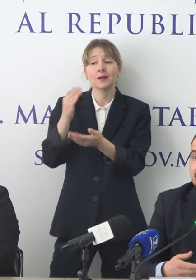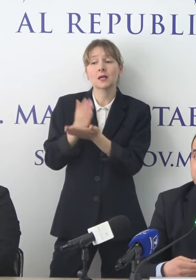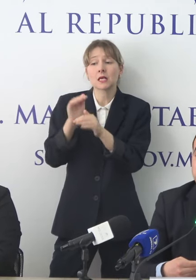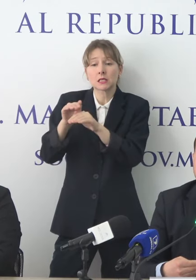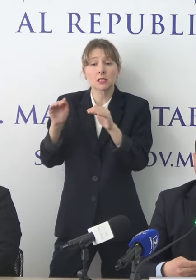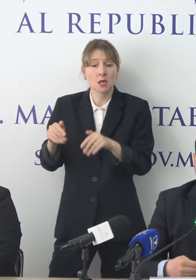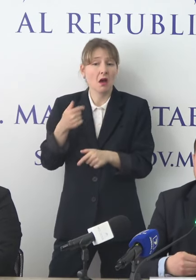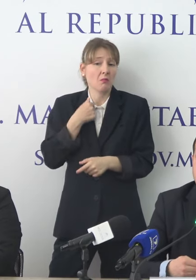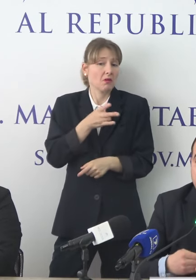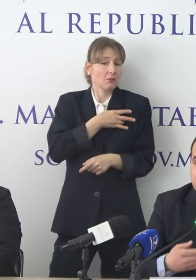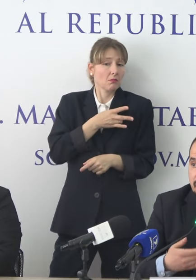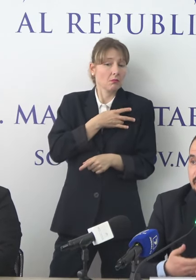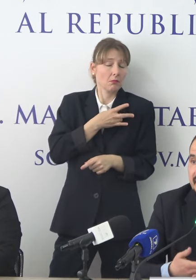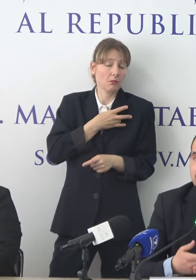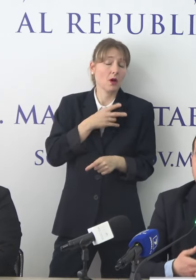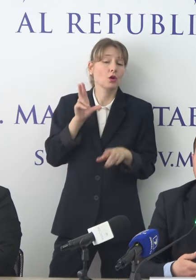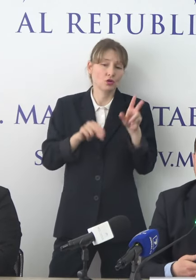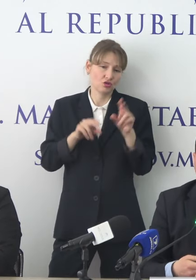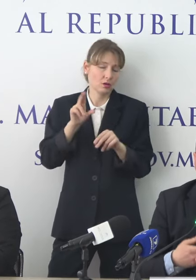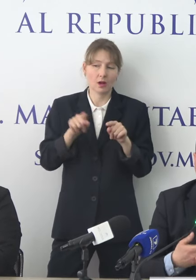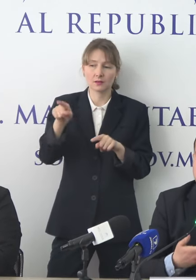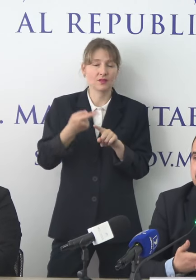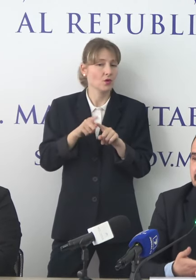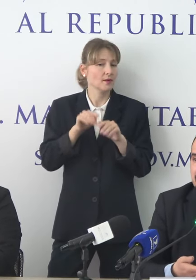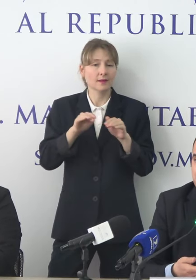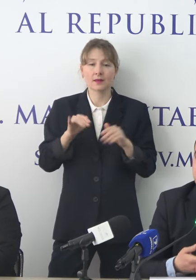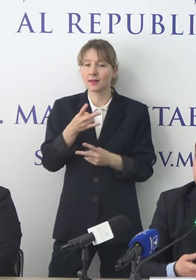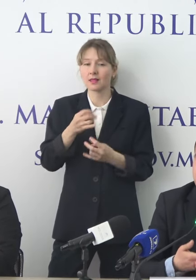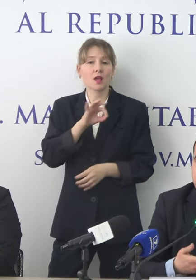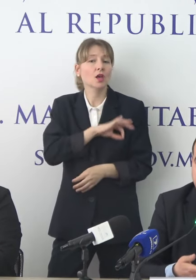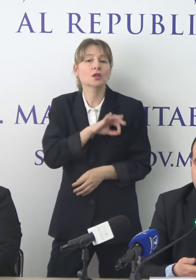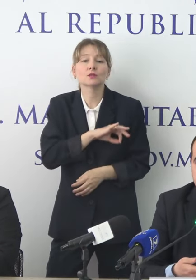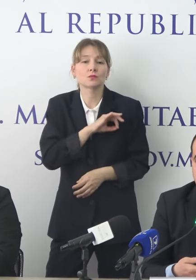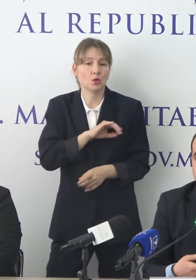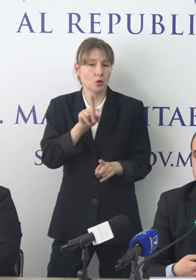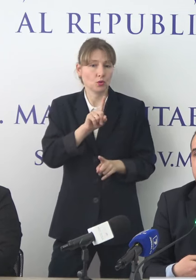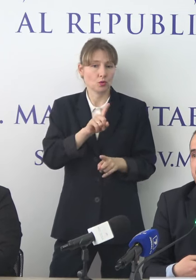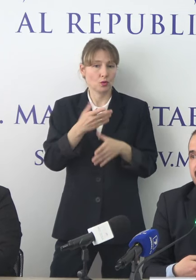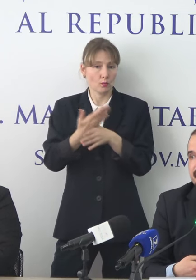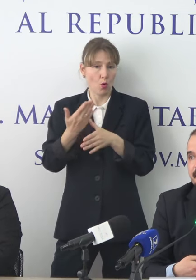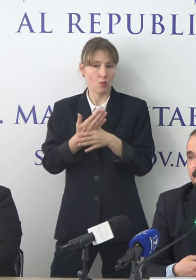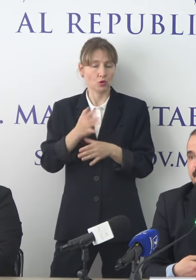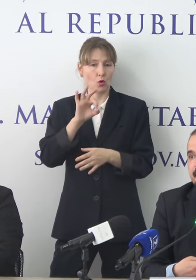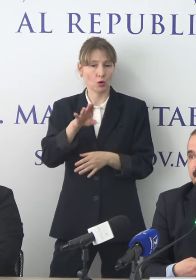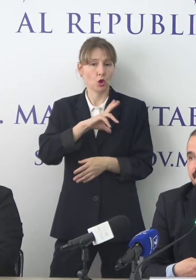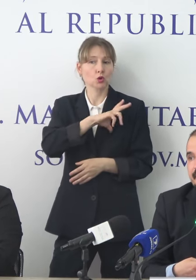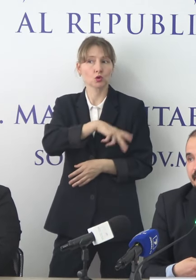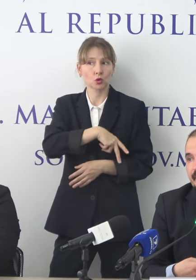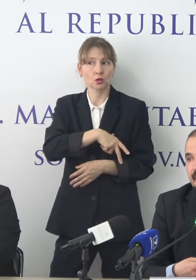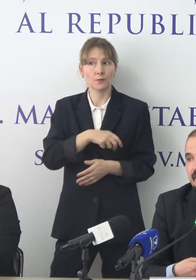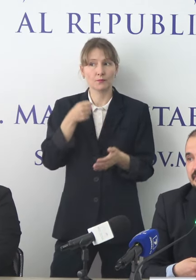noi nu-i vedem, deci asta înseamnă că acei copii nu beneficiază de minim nivel de intervenție și protecție.